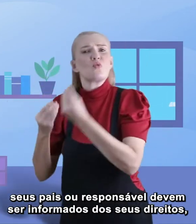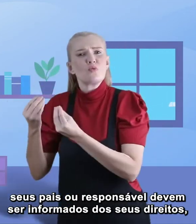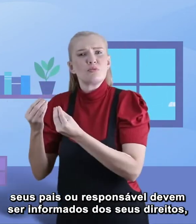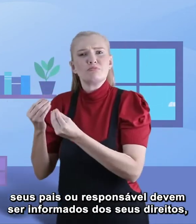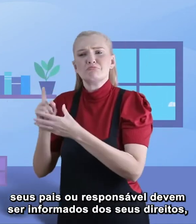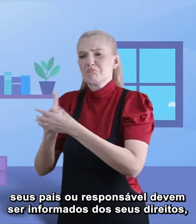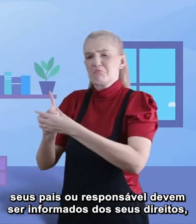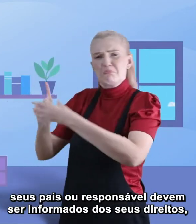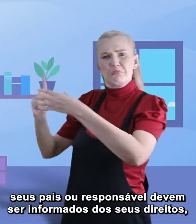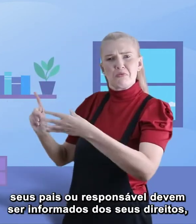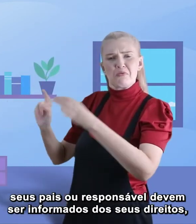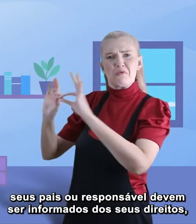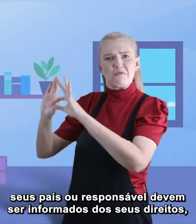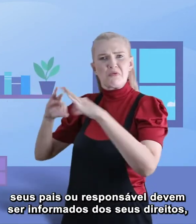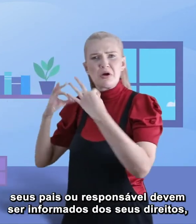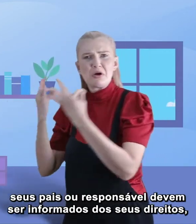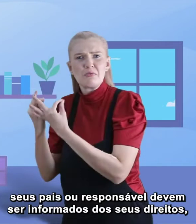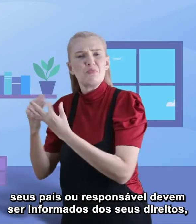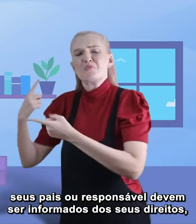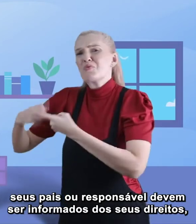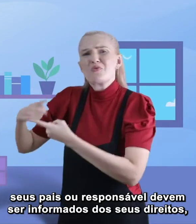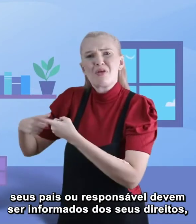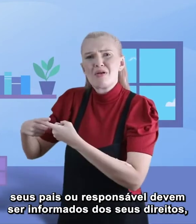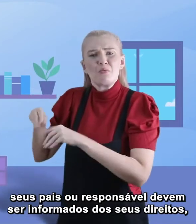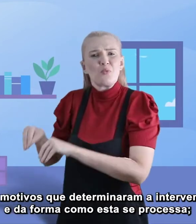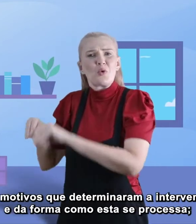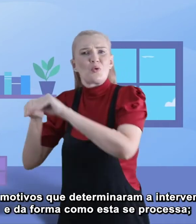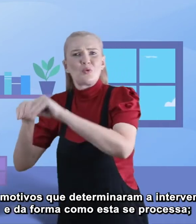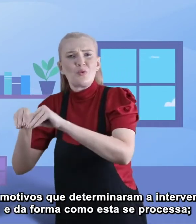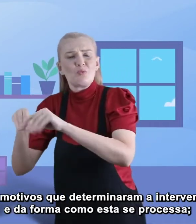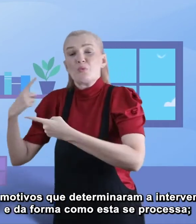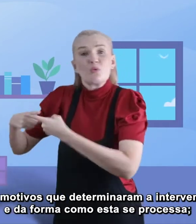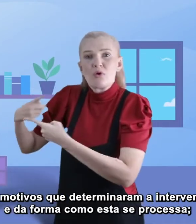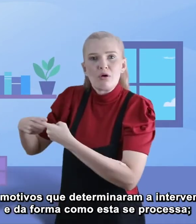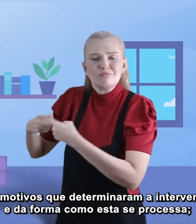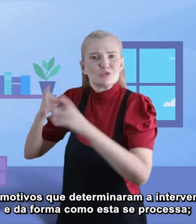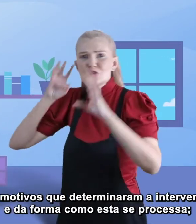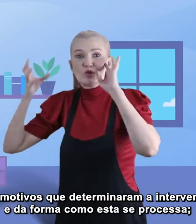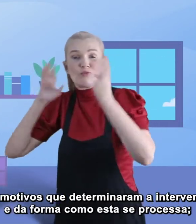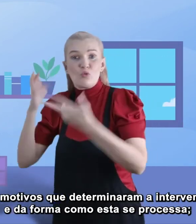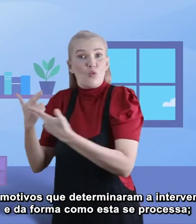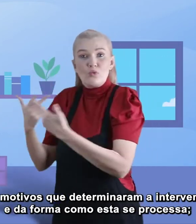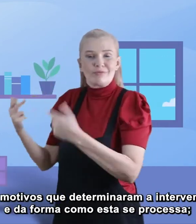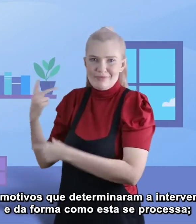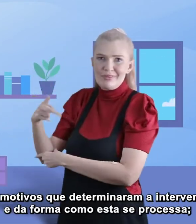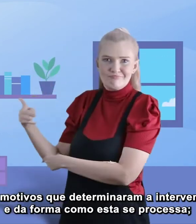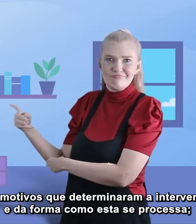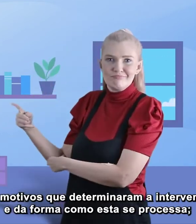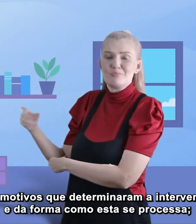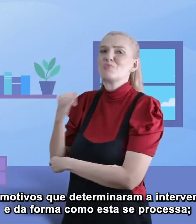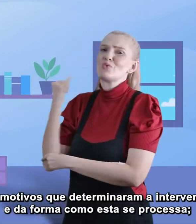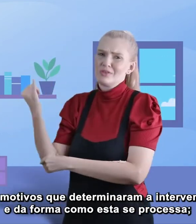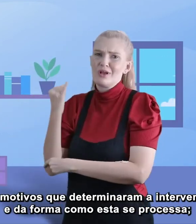ser informados dos seus direitos, dos motivos que determinaram a intervenção e da